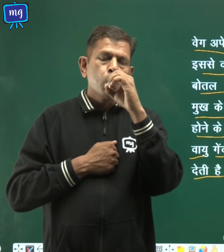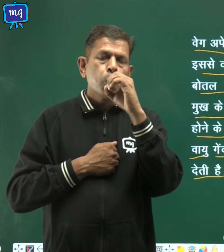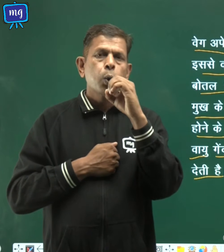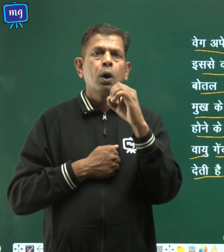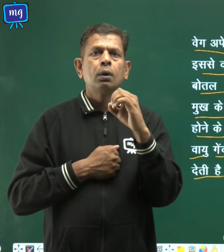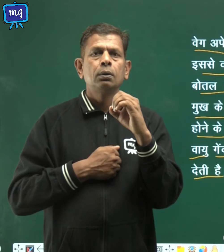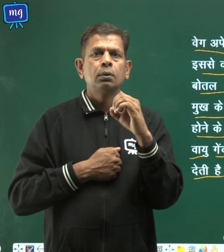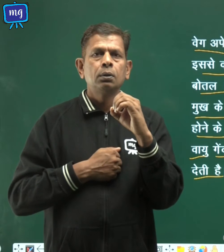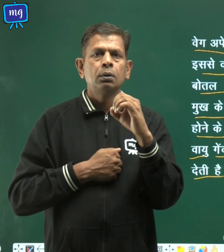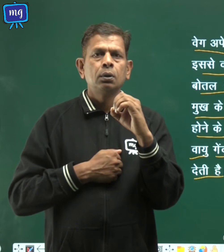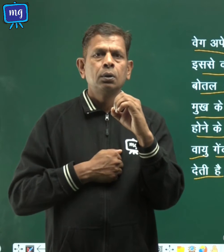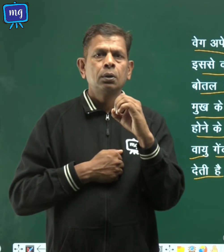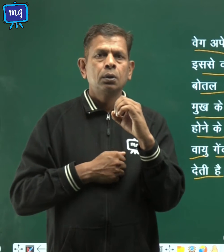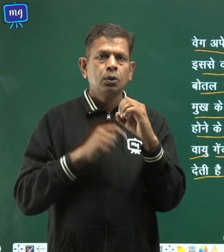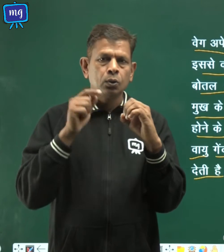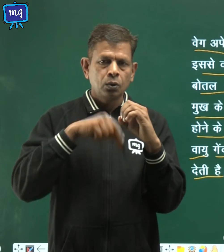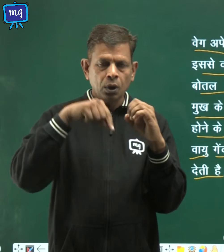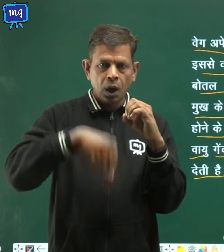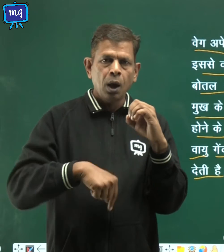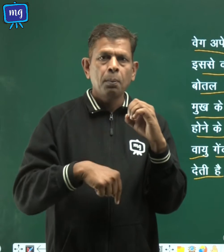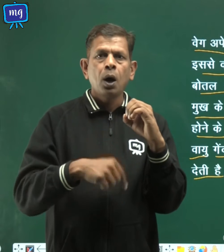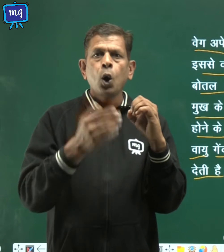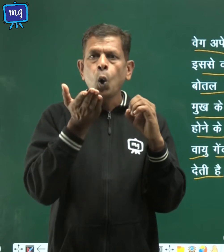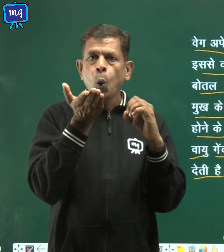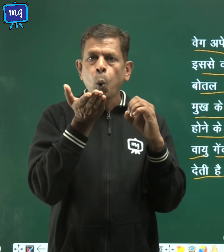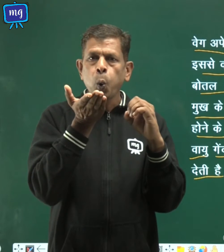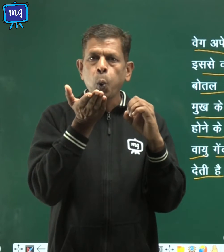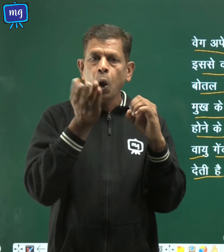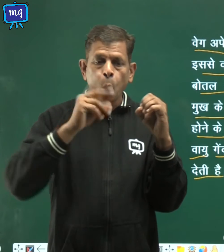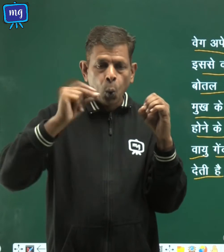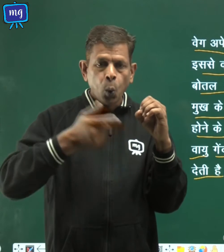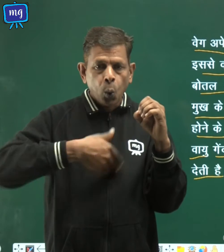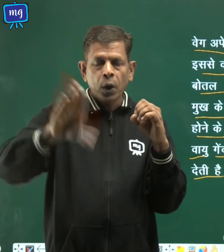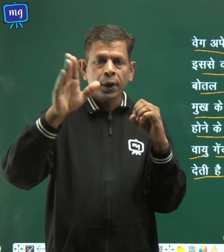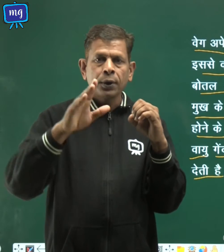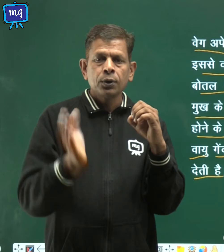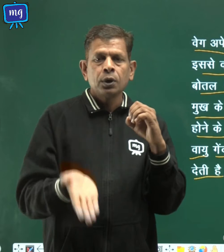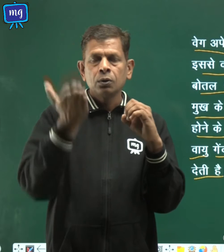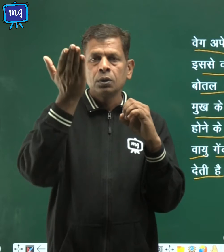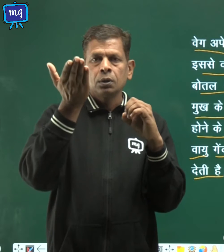हैं तो यहाँ पर वायु का वेग ज़्यादा हो जाता है